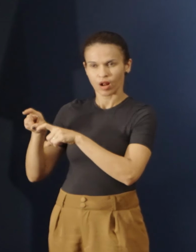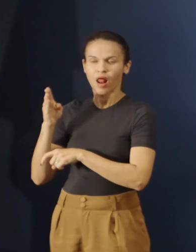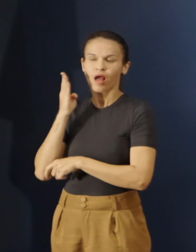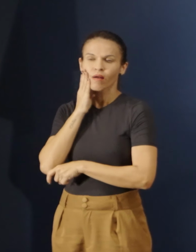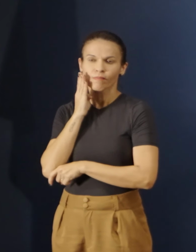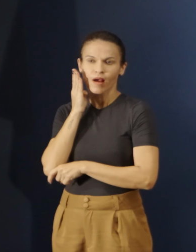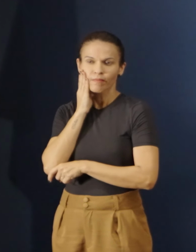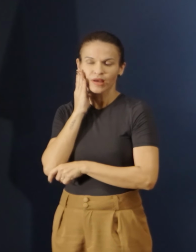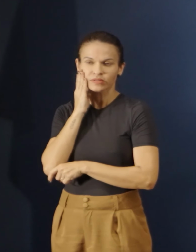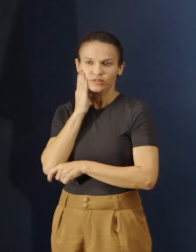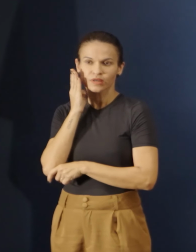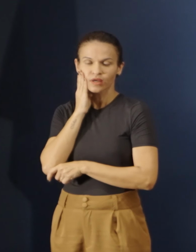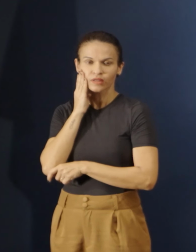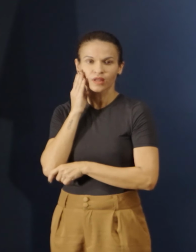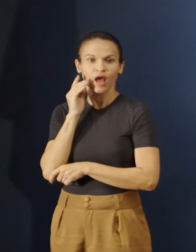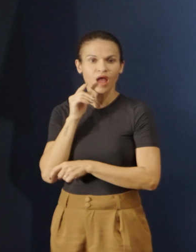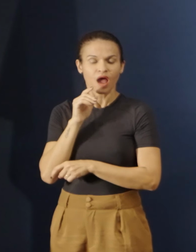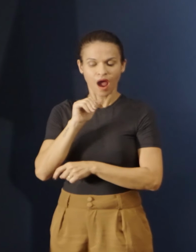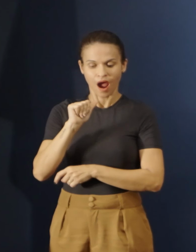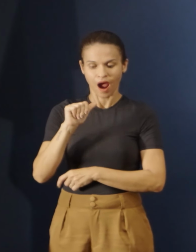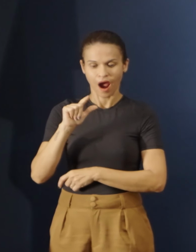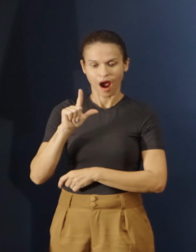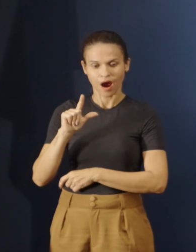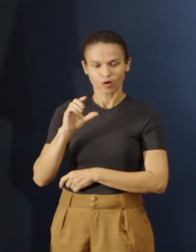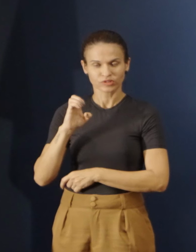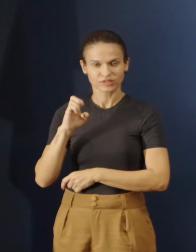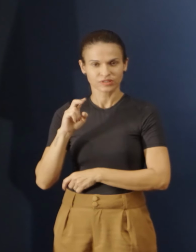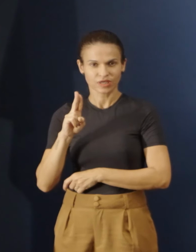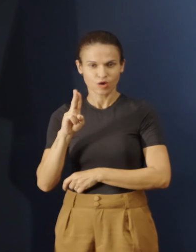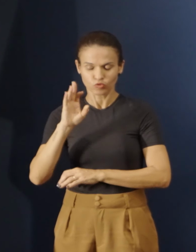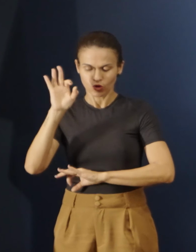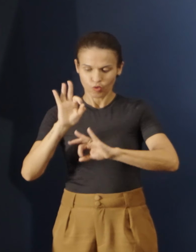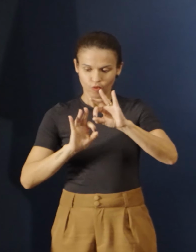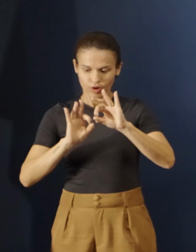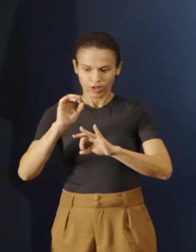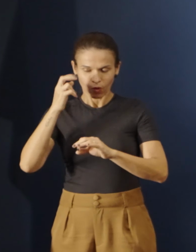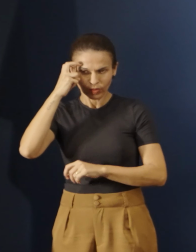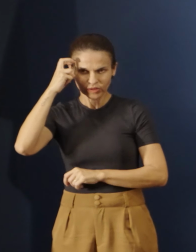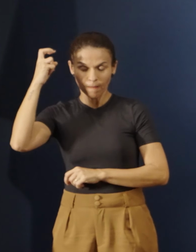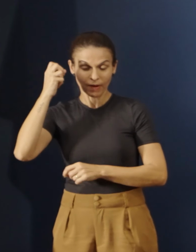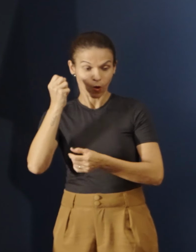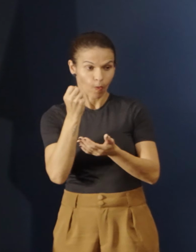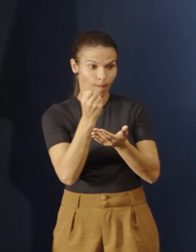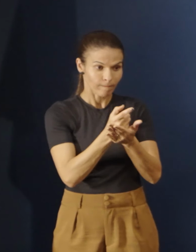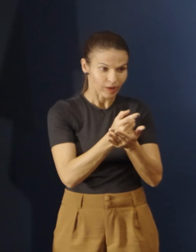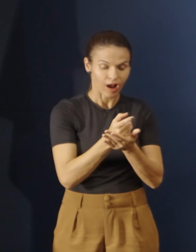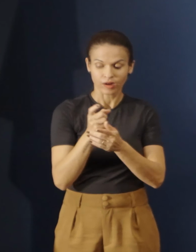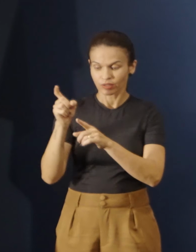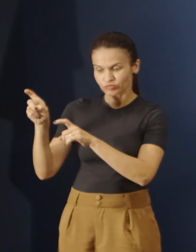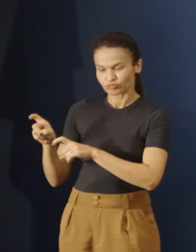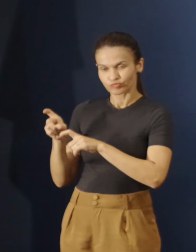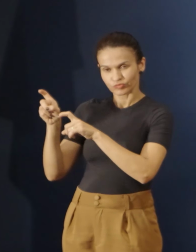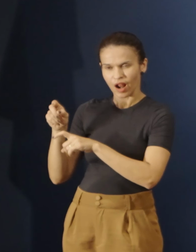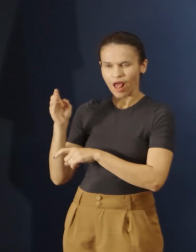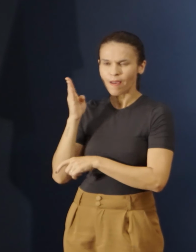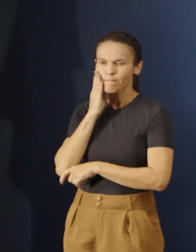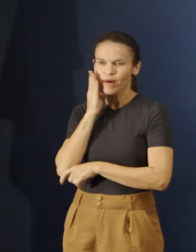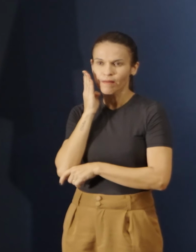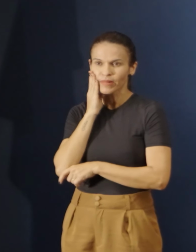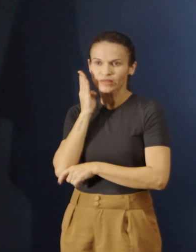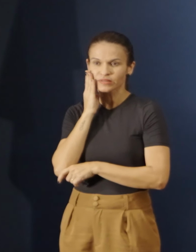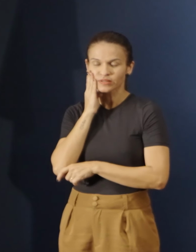é o seu que organiza com alguns intelectuais de juiz de fora para comprarem o Sítio Cruz das Almas em Barbacena, porque o